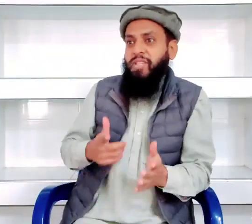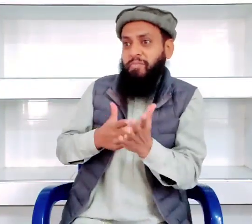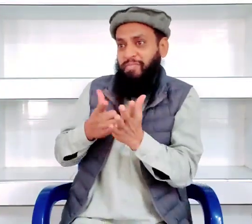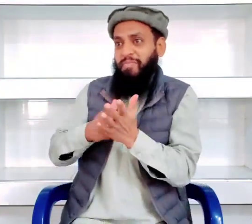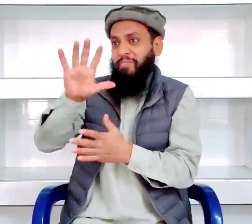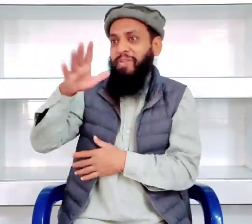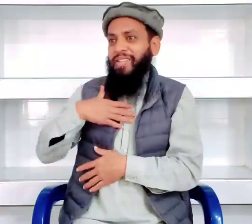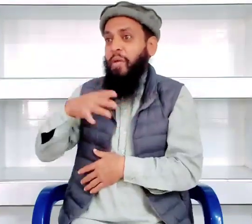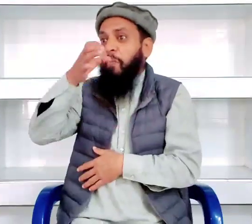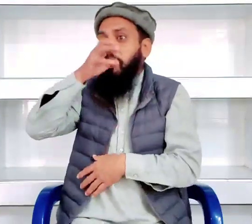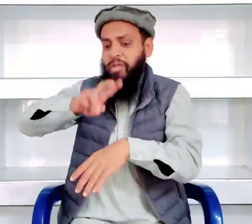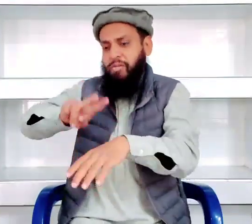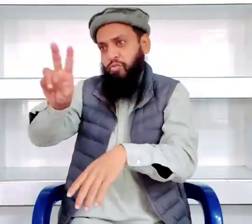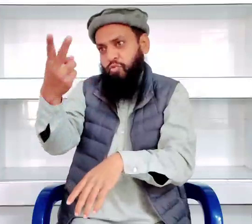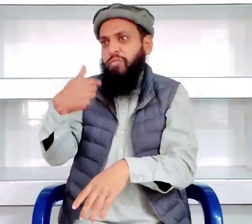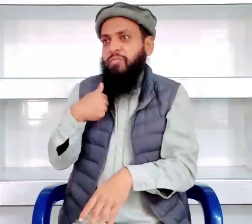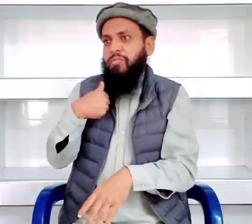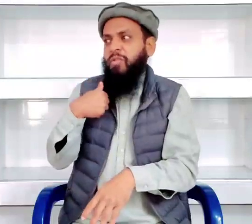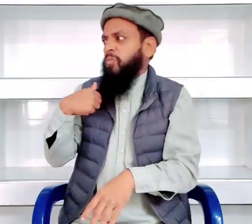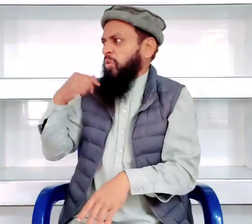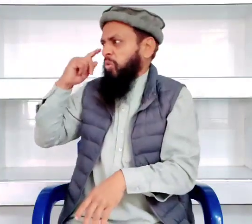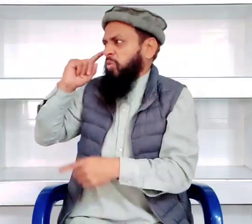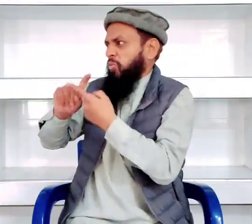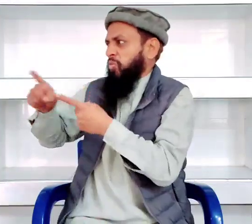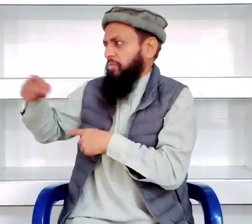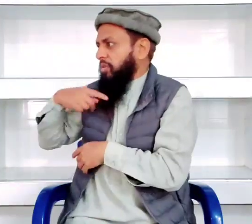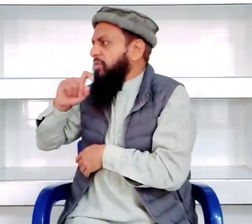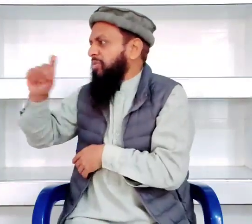پانی دے بیچنا جائز نہیں